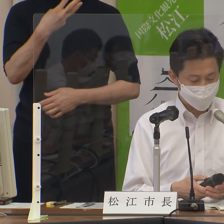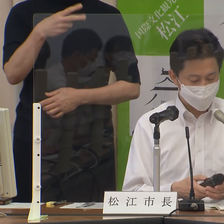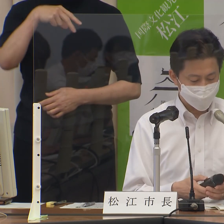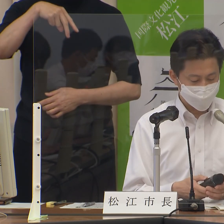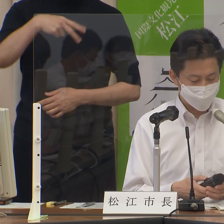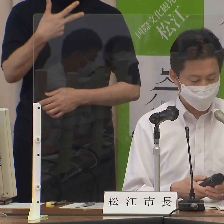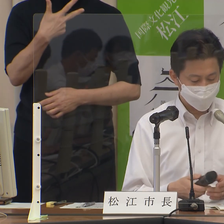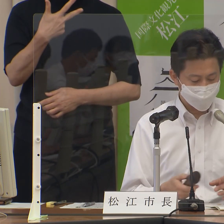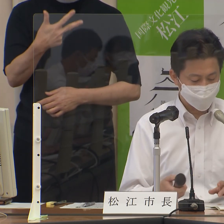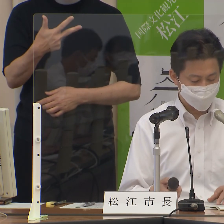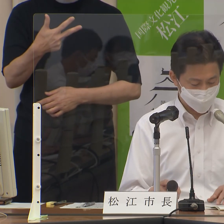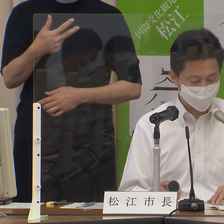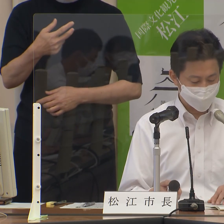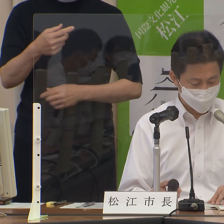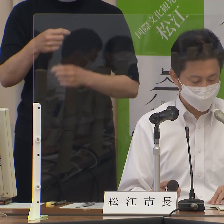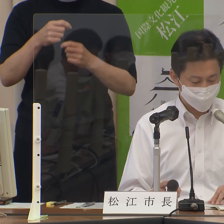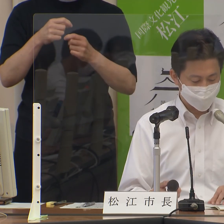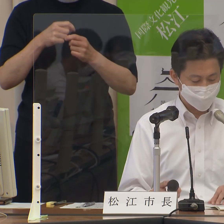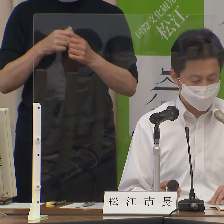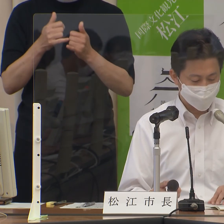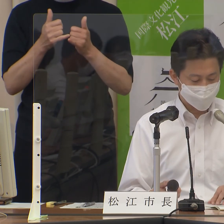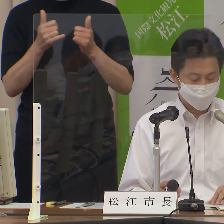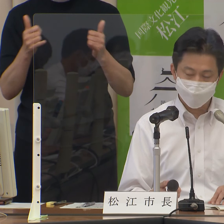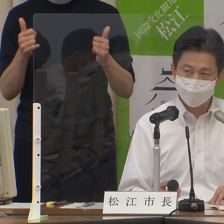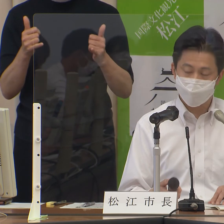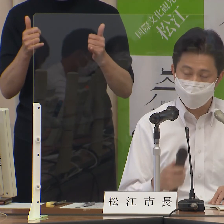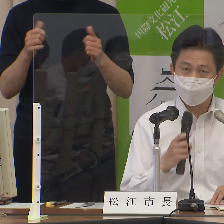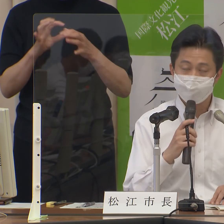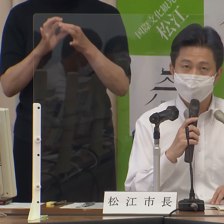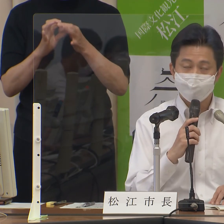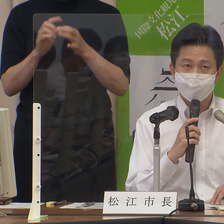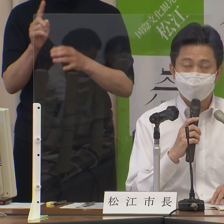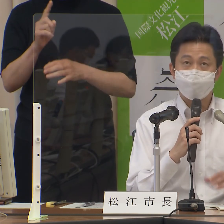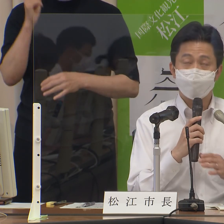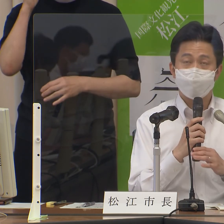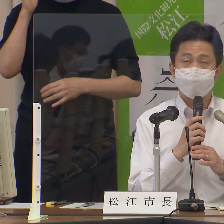してどのように考えられているかというお考えを聞いてもよろしいでしょうか。 はい、